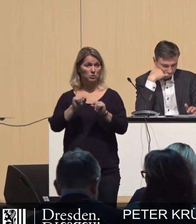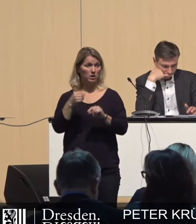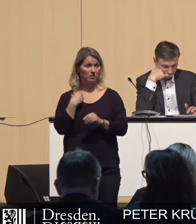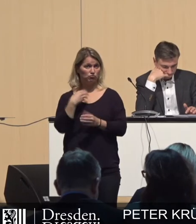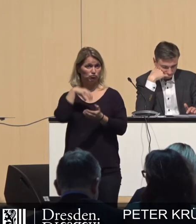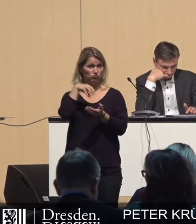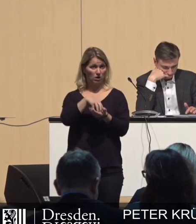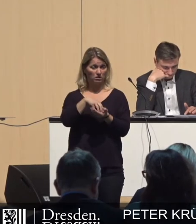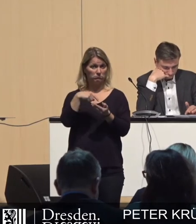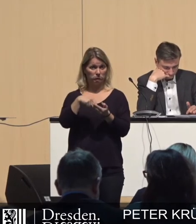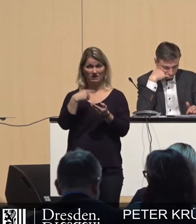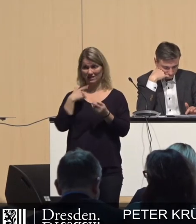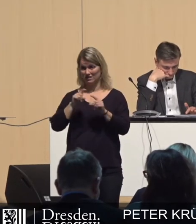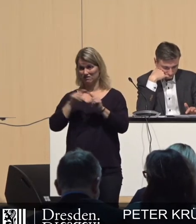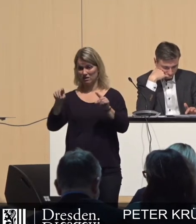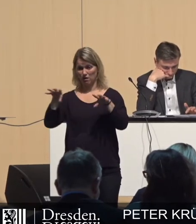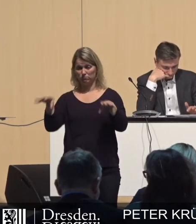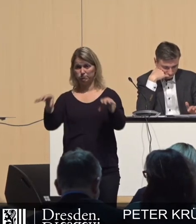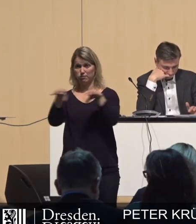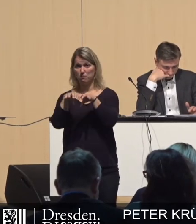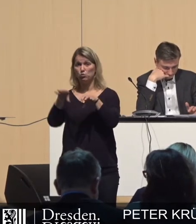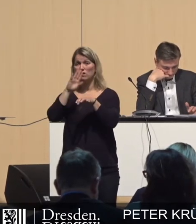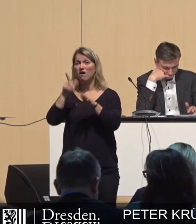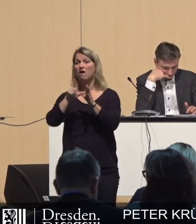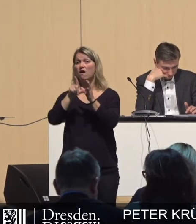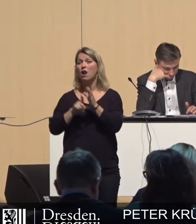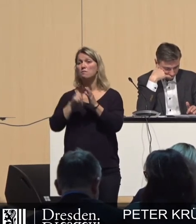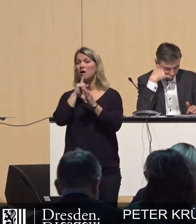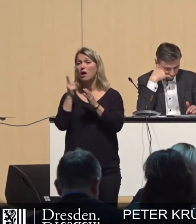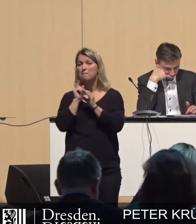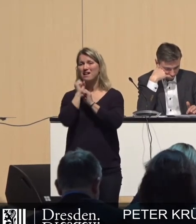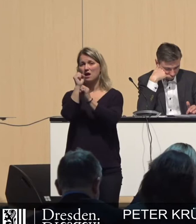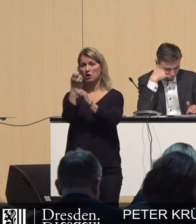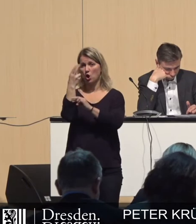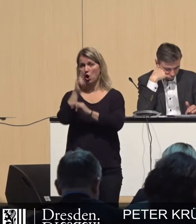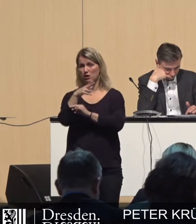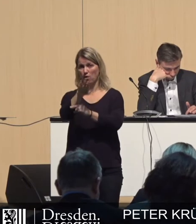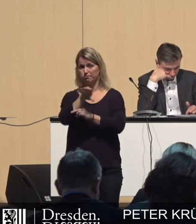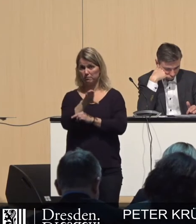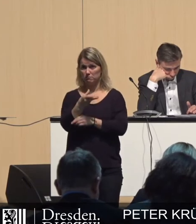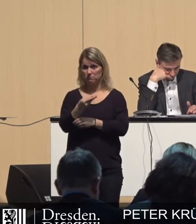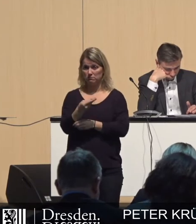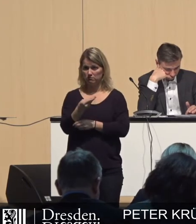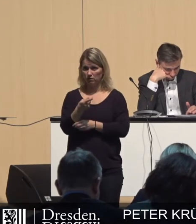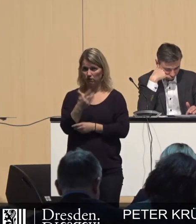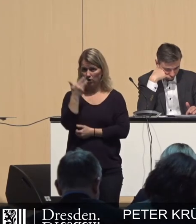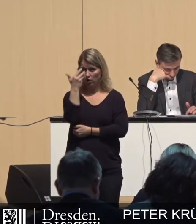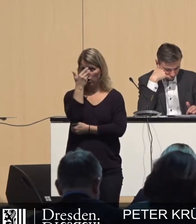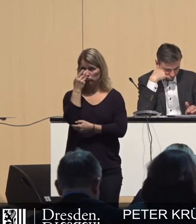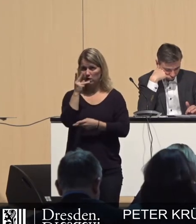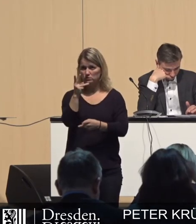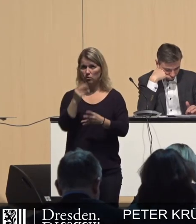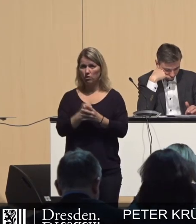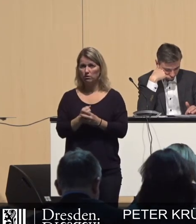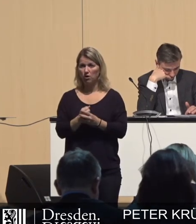des fusionierten Unternehmens von ca. 500 Millionen Euro entfallen. Was für eine Vorstellung. Wie oft